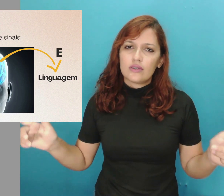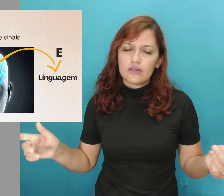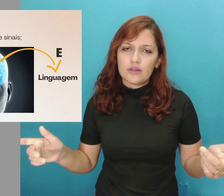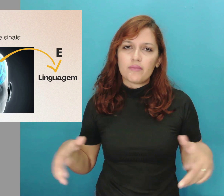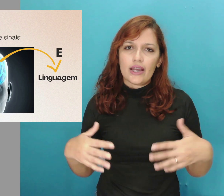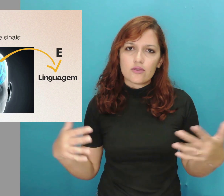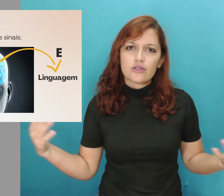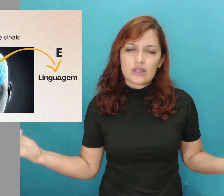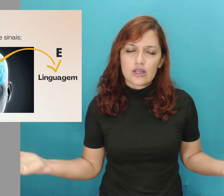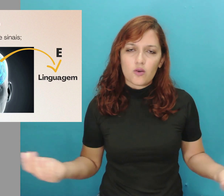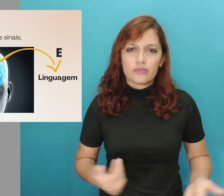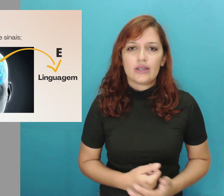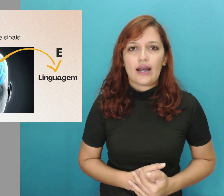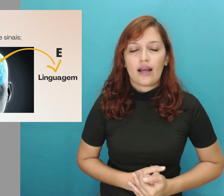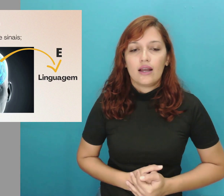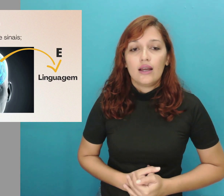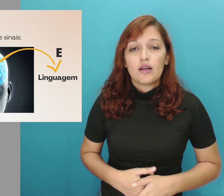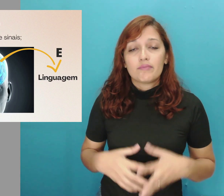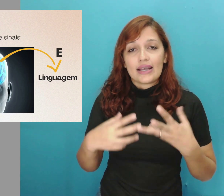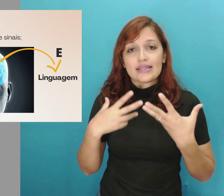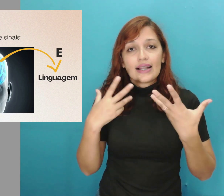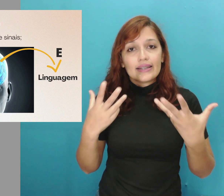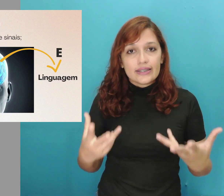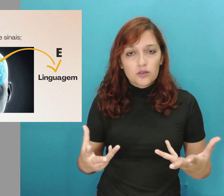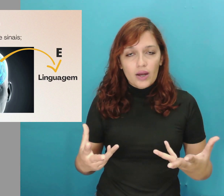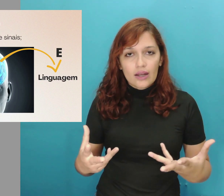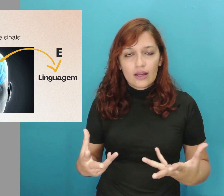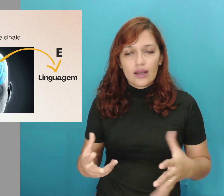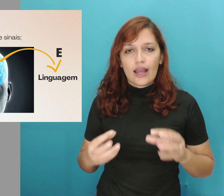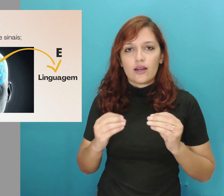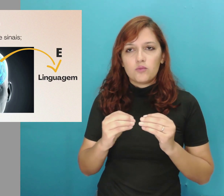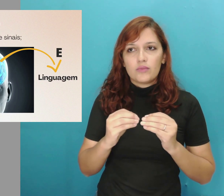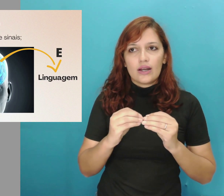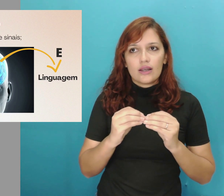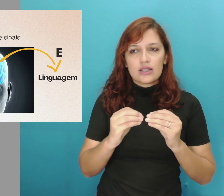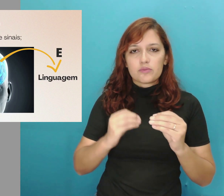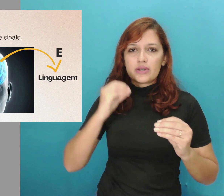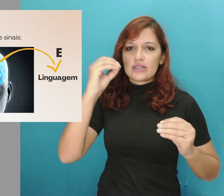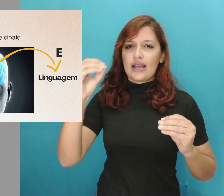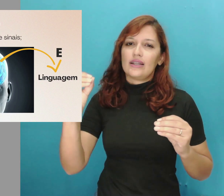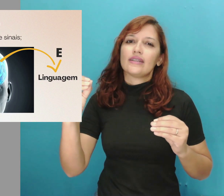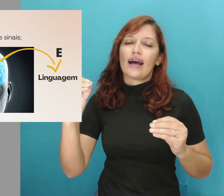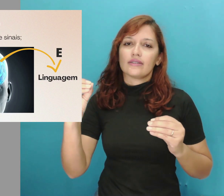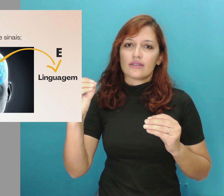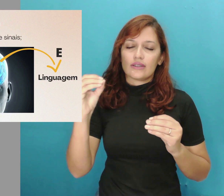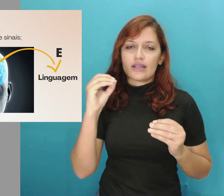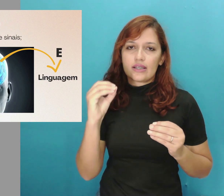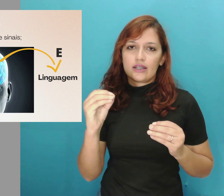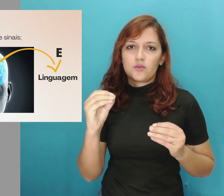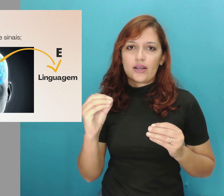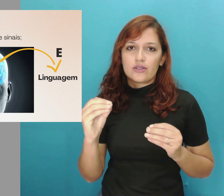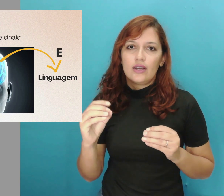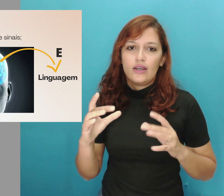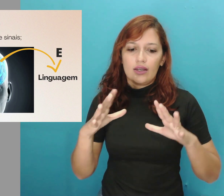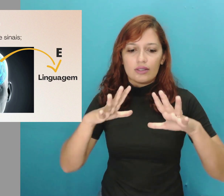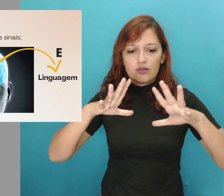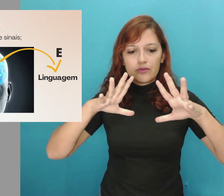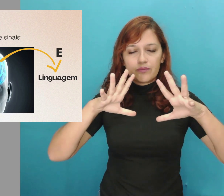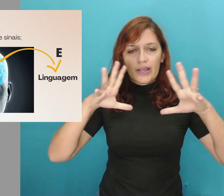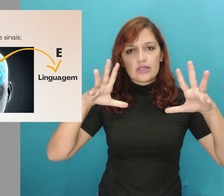de meios de se comunicar. Mas a língua é uma especialidade dessa linguagem. Então, pense